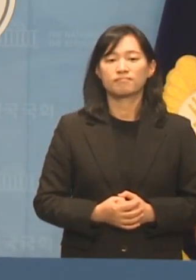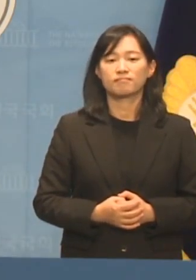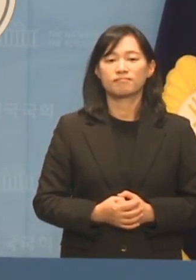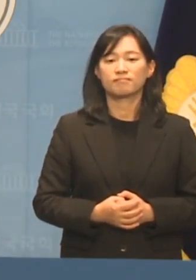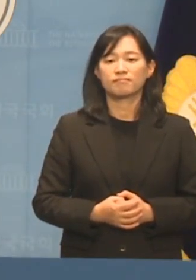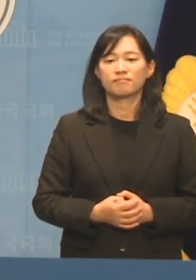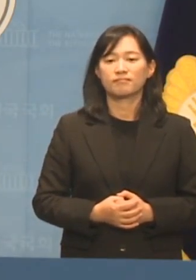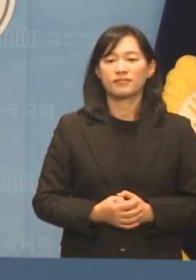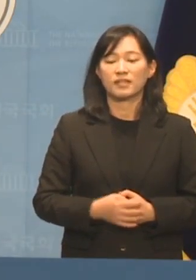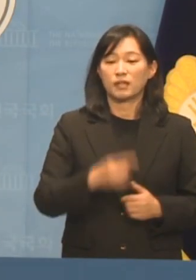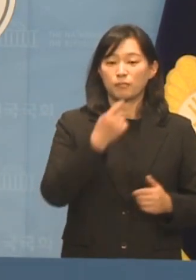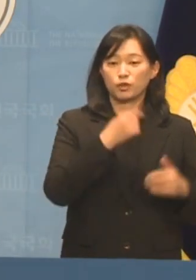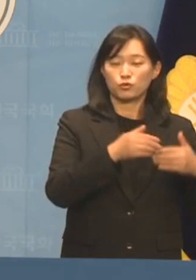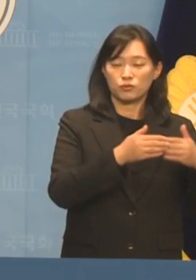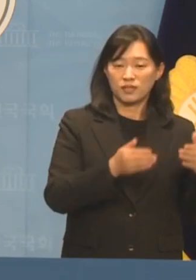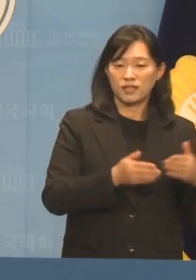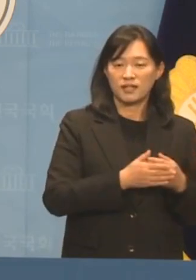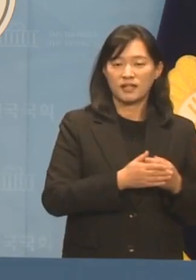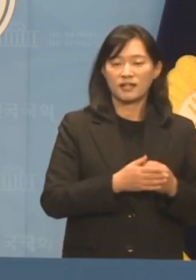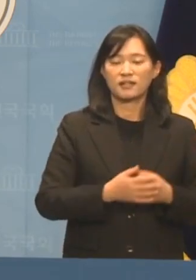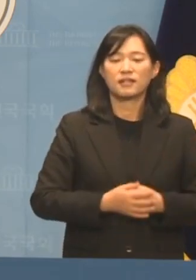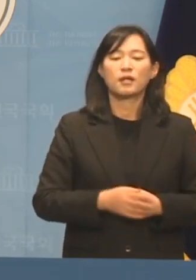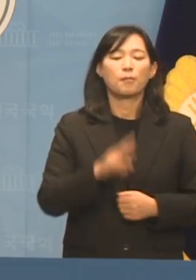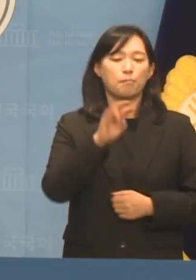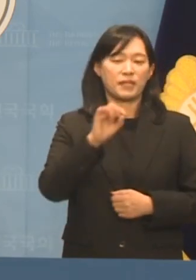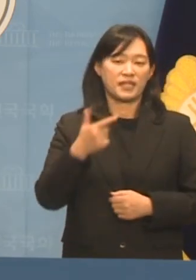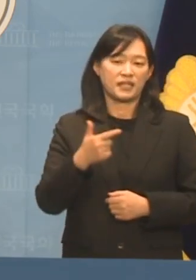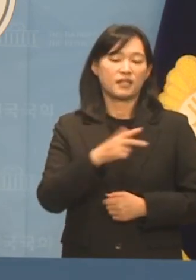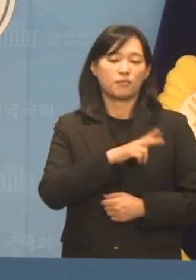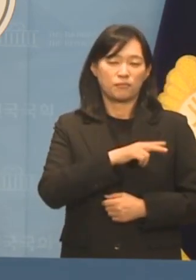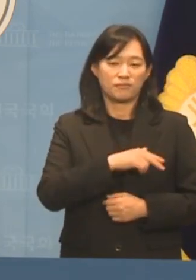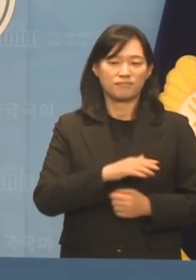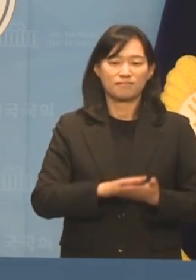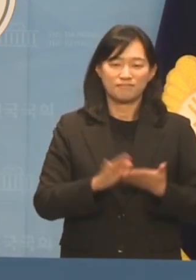네, 더불어민주당 을지로위원장 민병덕입니다.